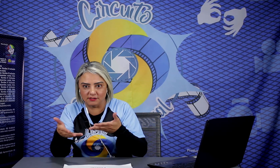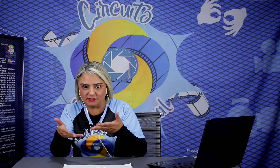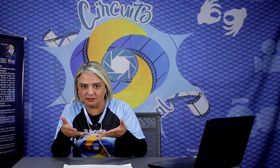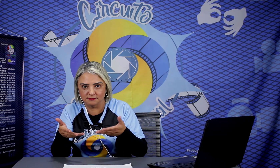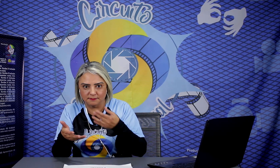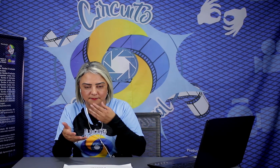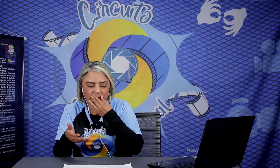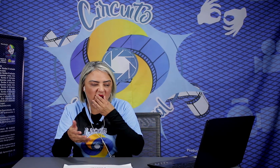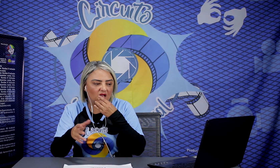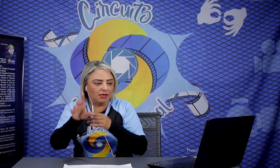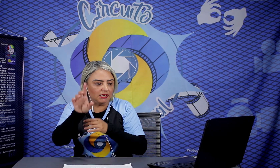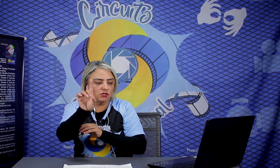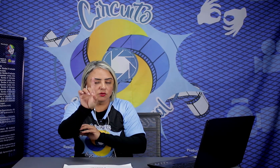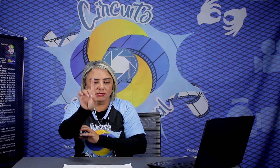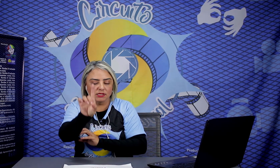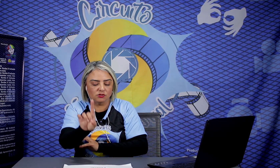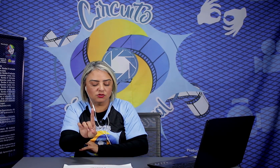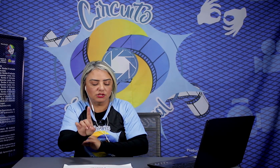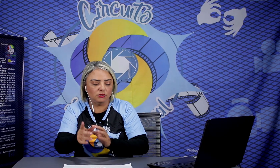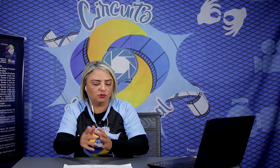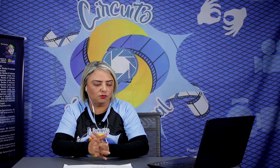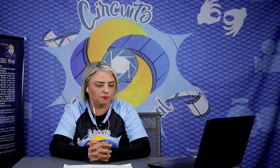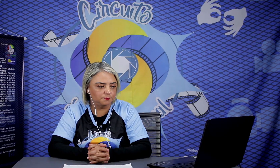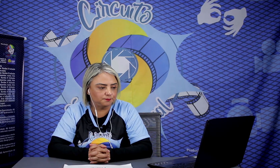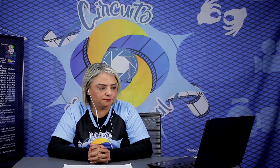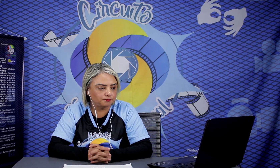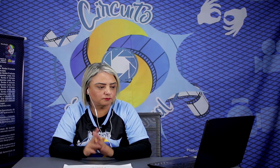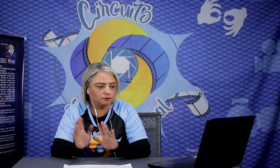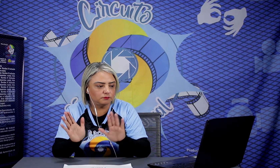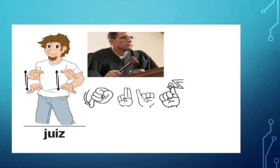palavras, mas nesse contexto, diretor.